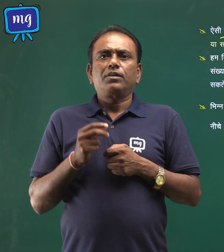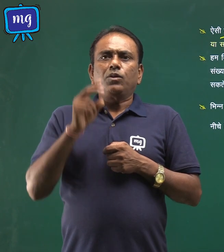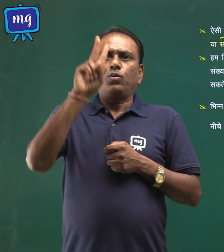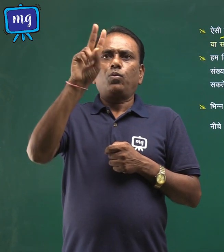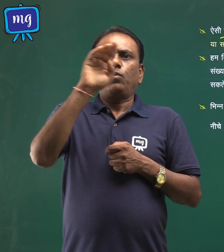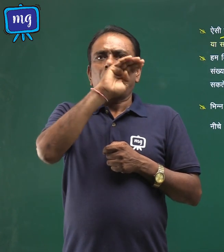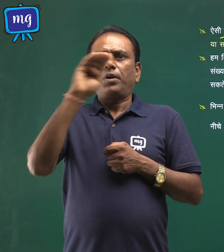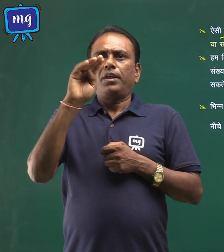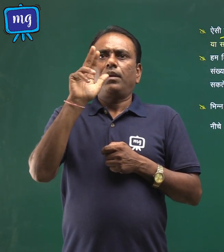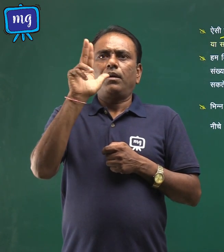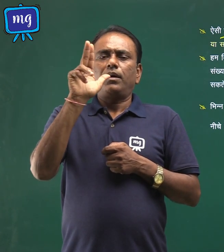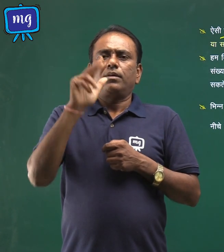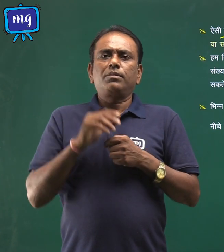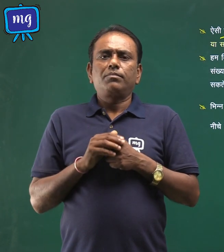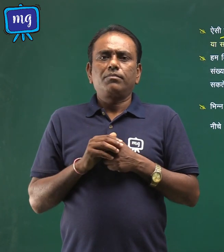2/8